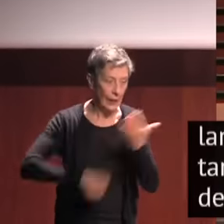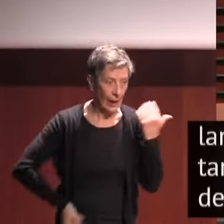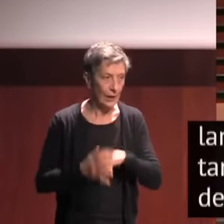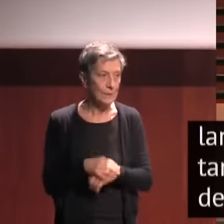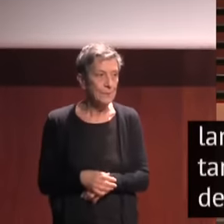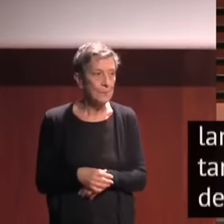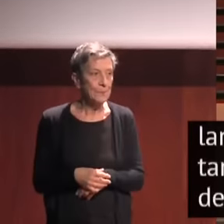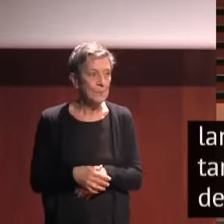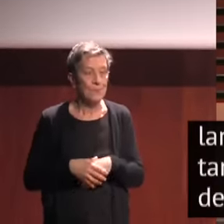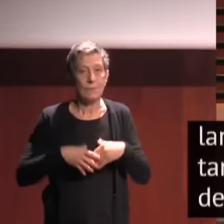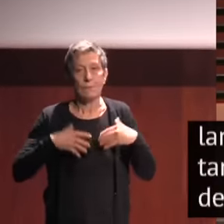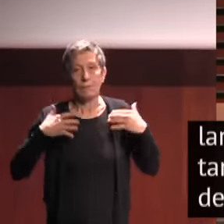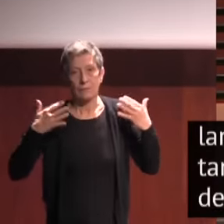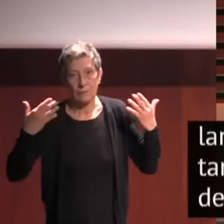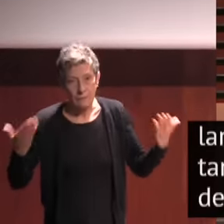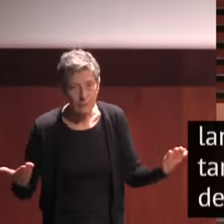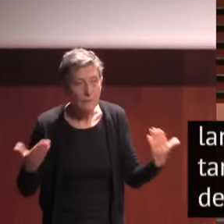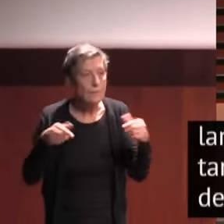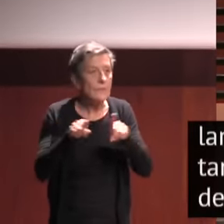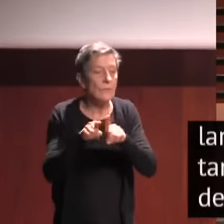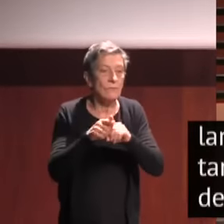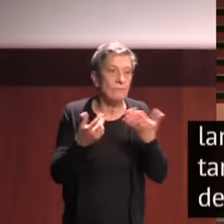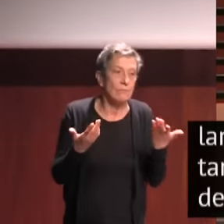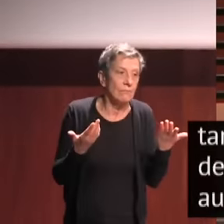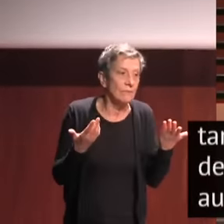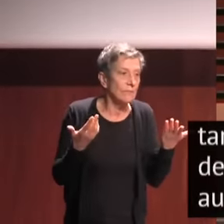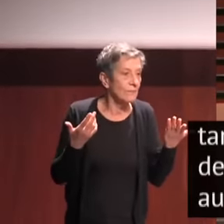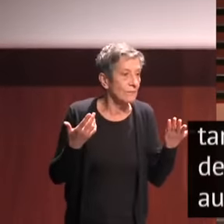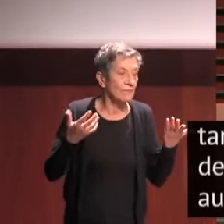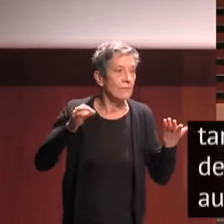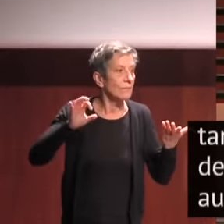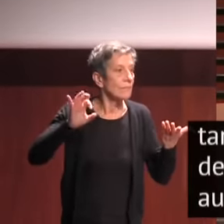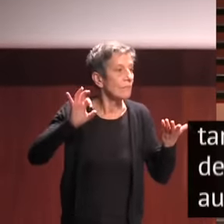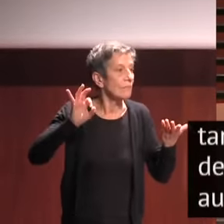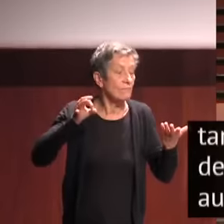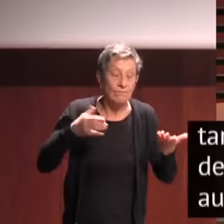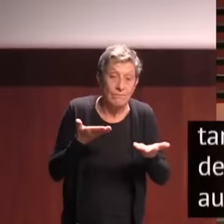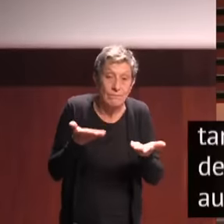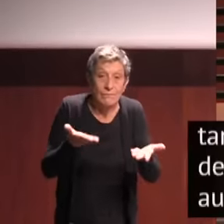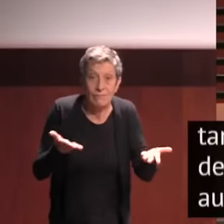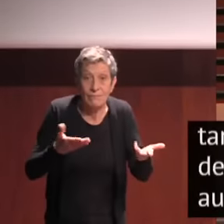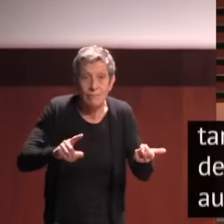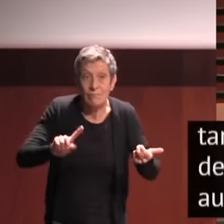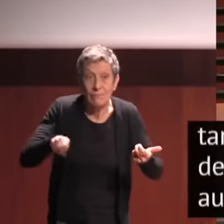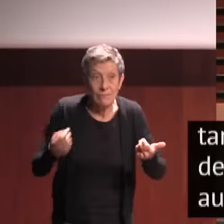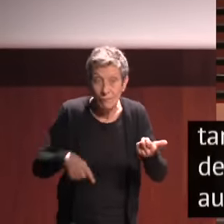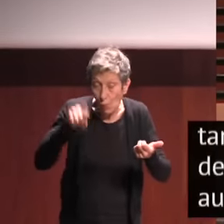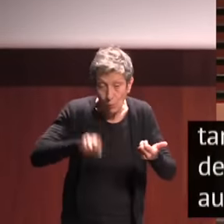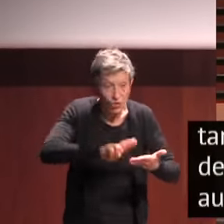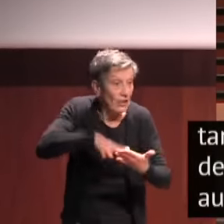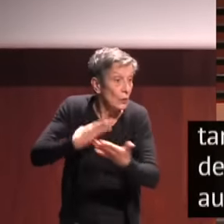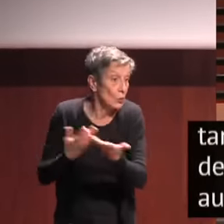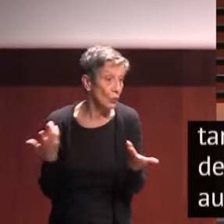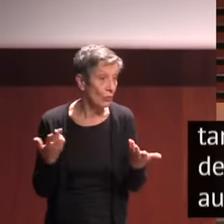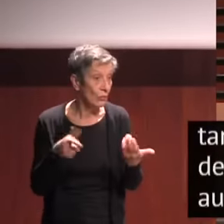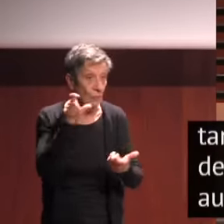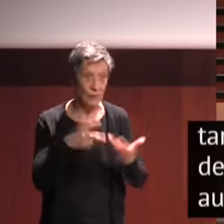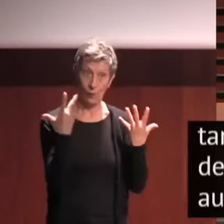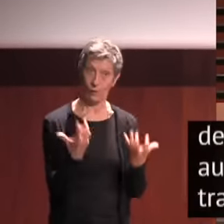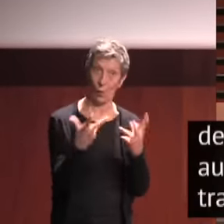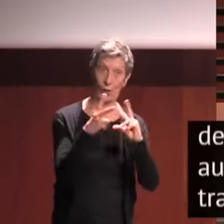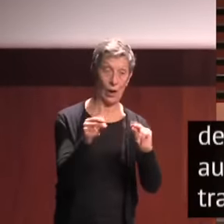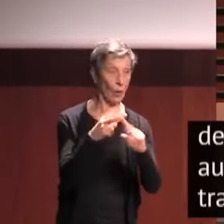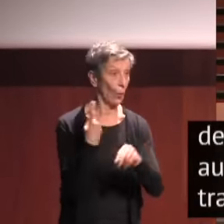des autographies disponibles aujourd'hui en France, c'est devenir auteur implique le passage obligé par la traduction vers la langue des signes,